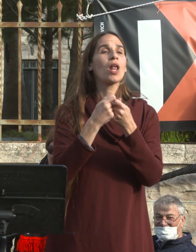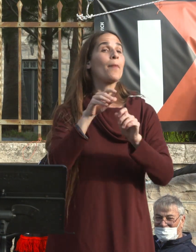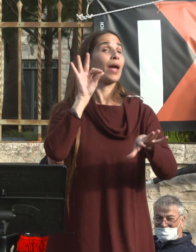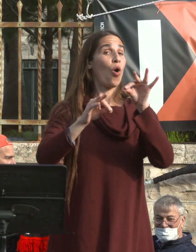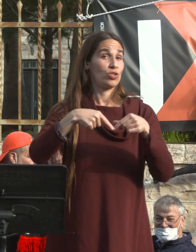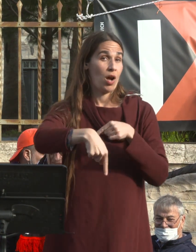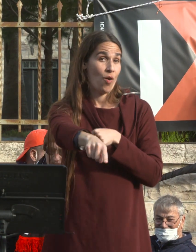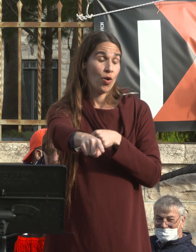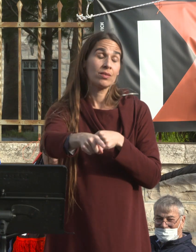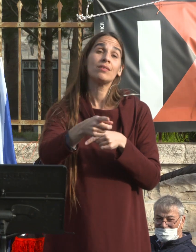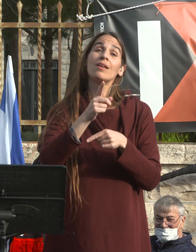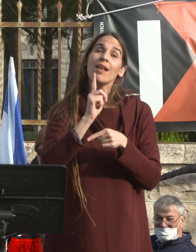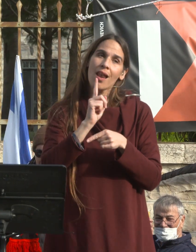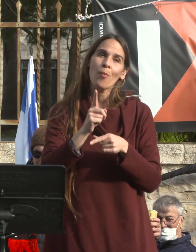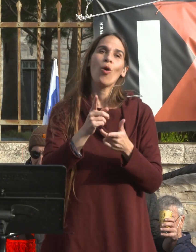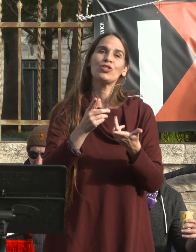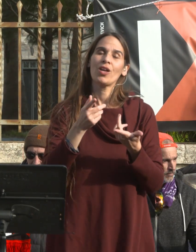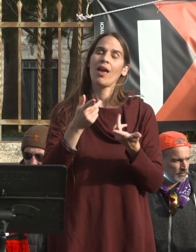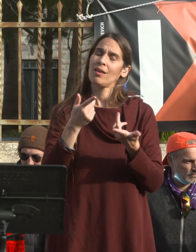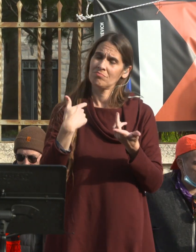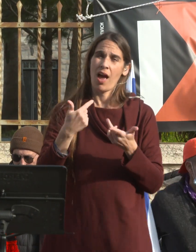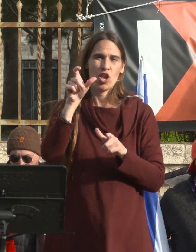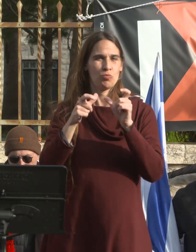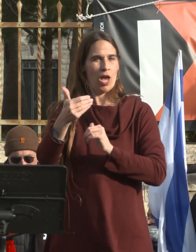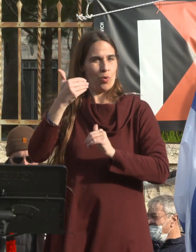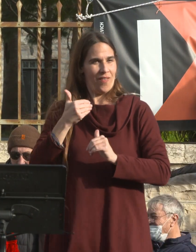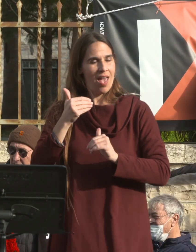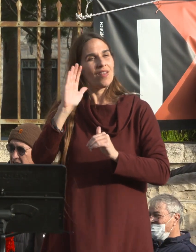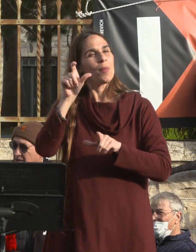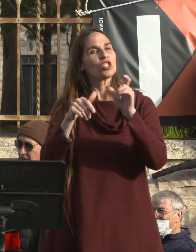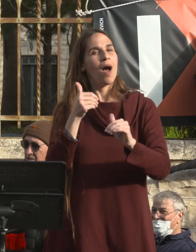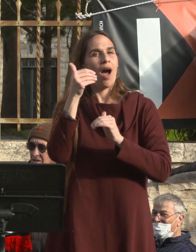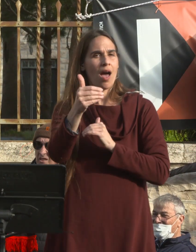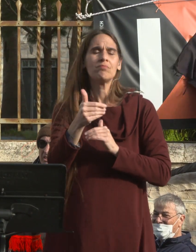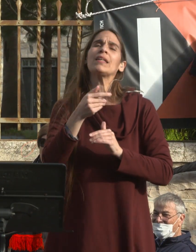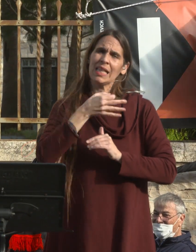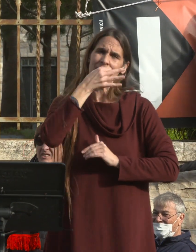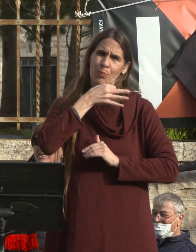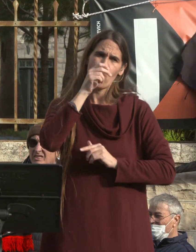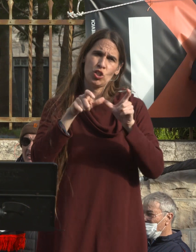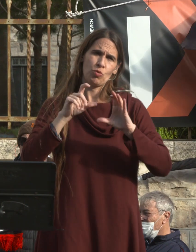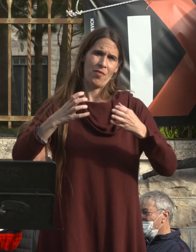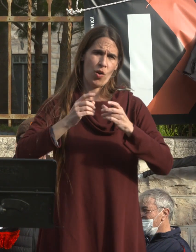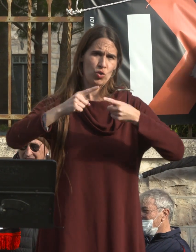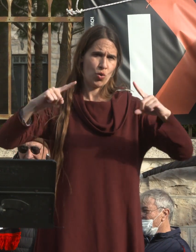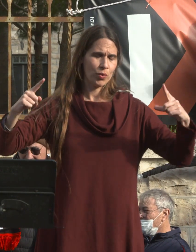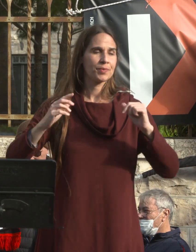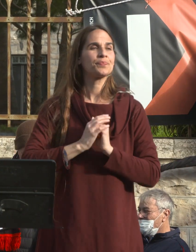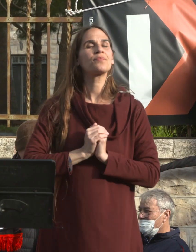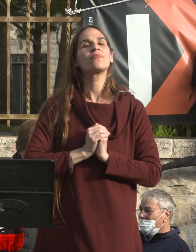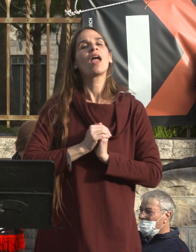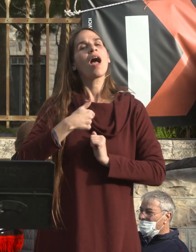הקרבות, למרות שלפניי ואחריי דיברו חברי כנסת ממפלגות שונות. דיברתי